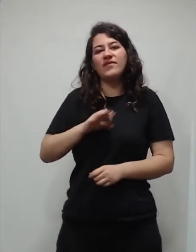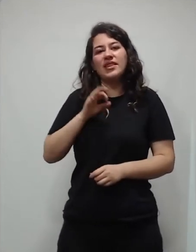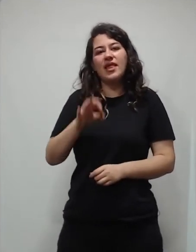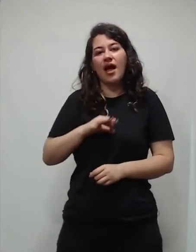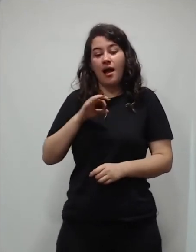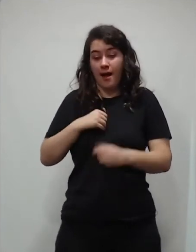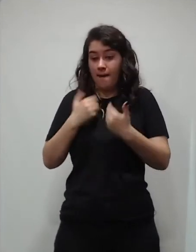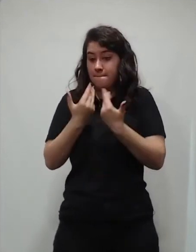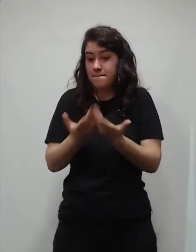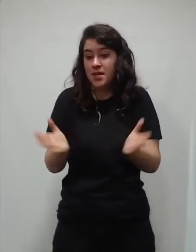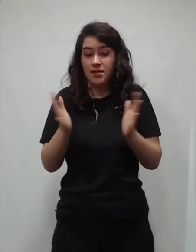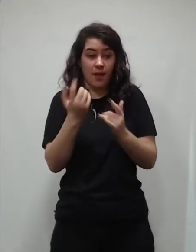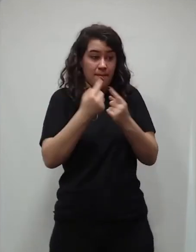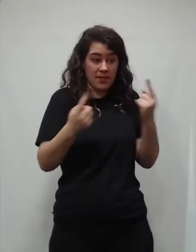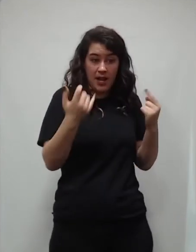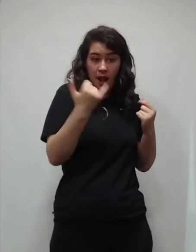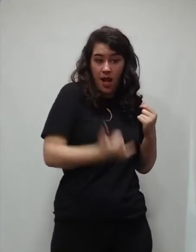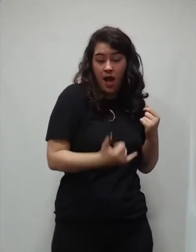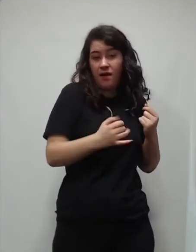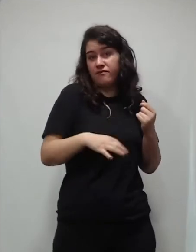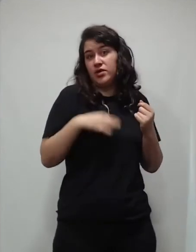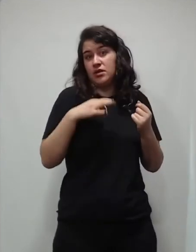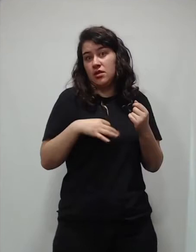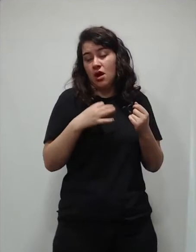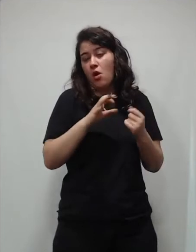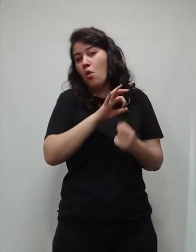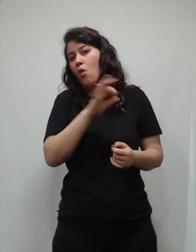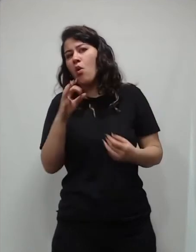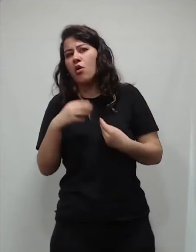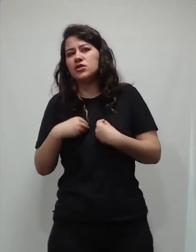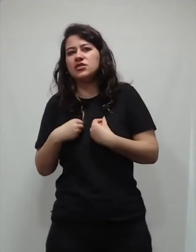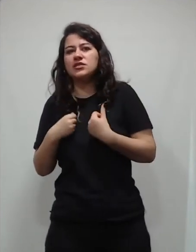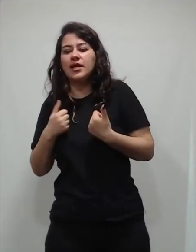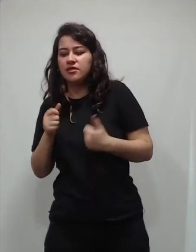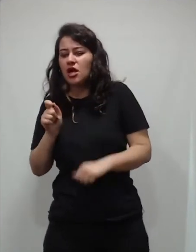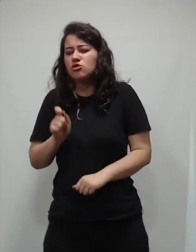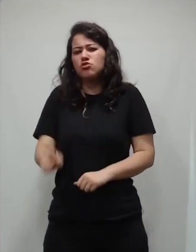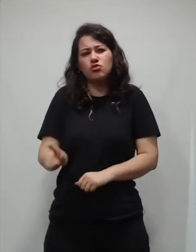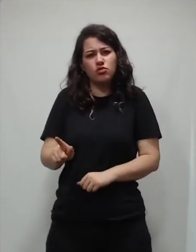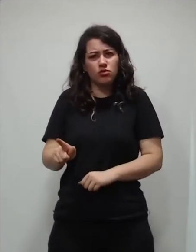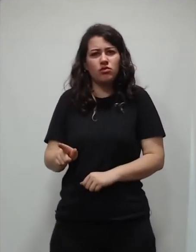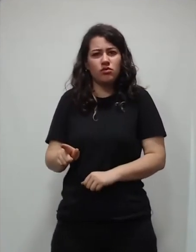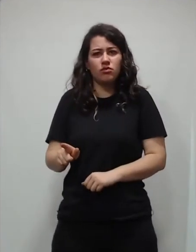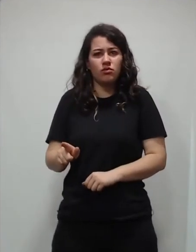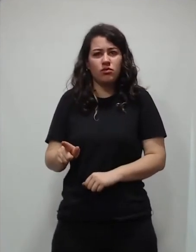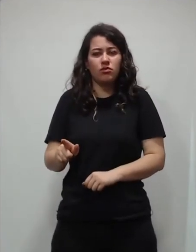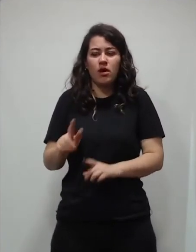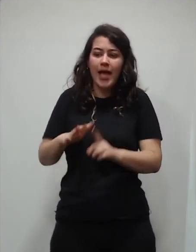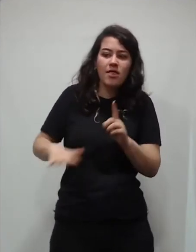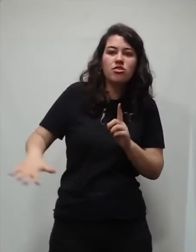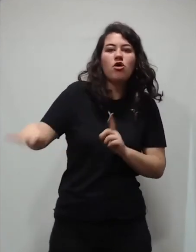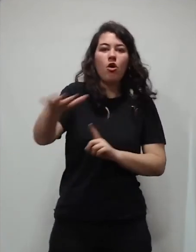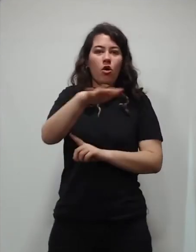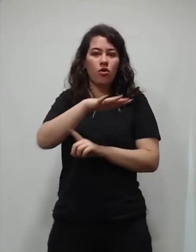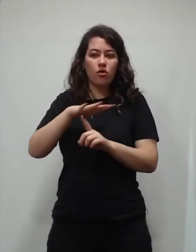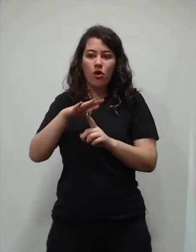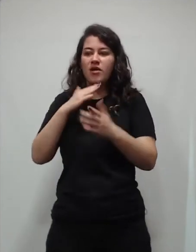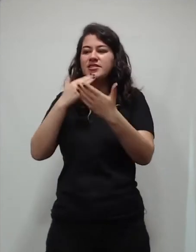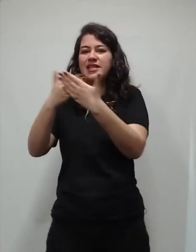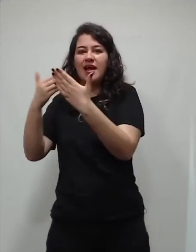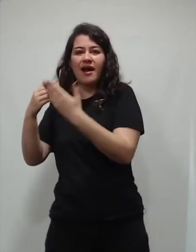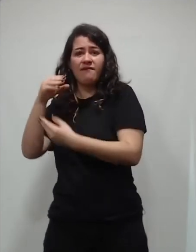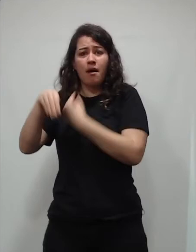tanto desde la materialidad con la que puedo vivir, como con la subjetividad que se pone en juego en mi entorno más o menos